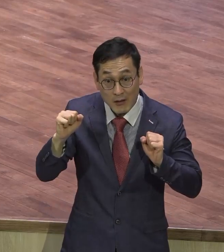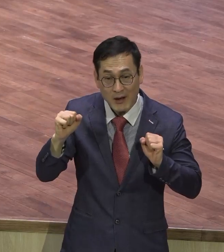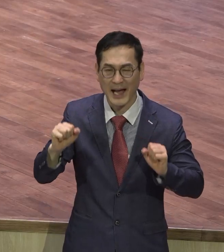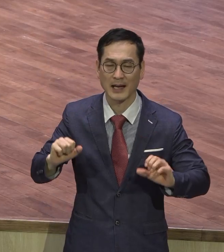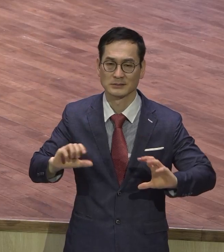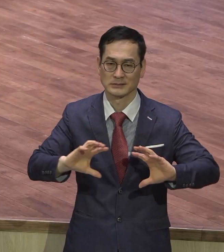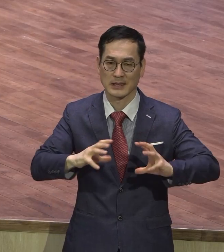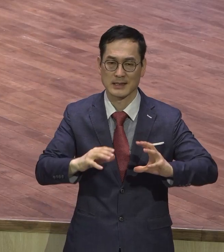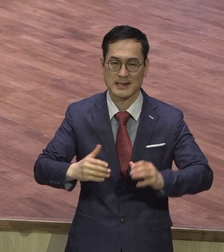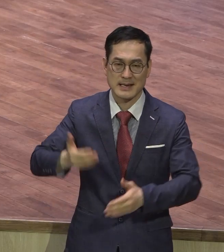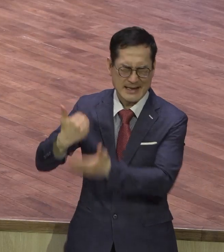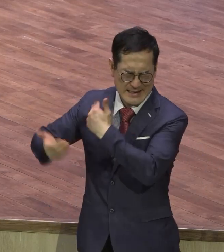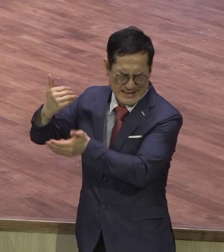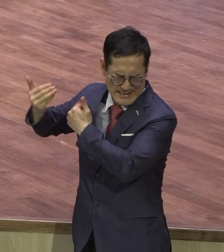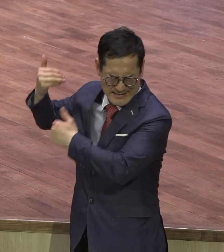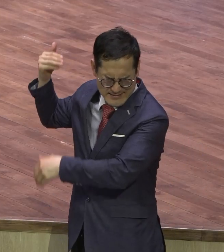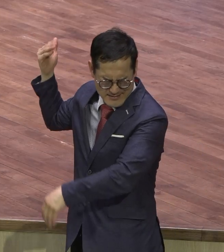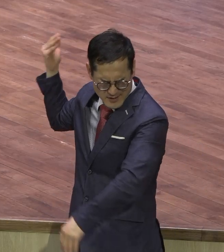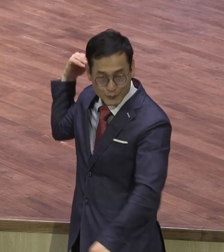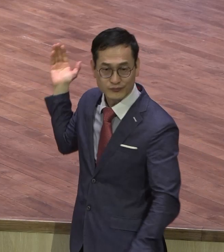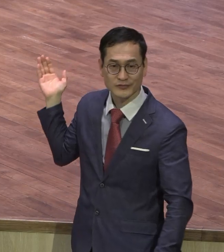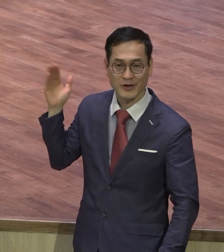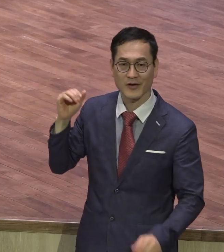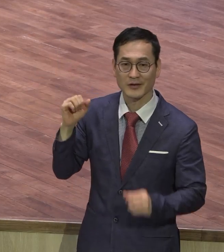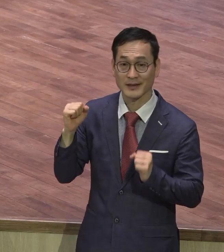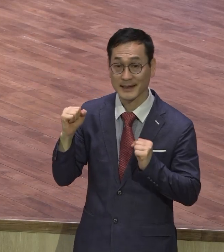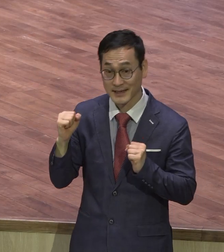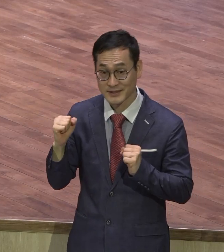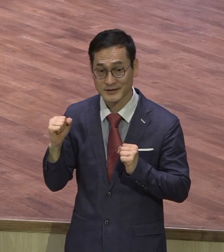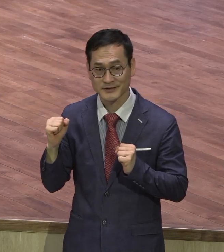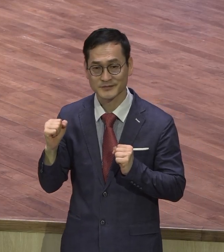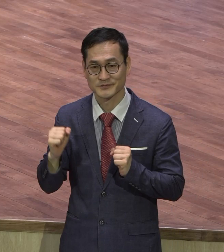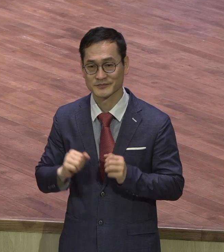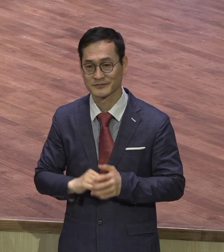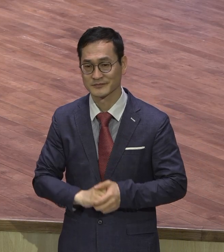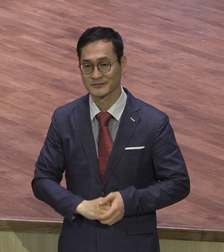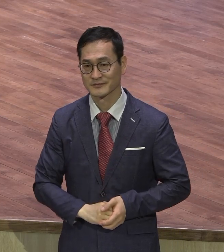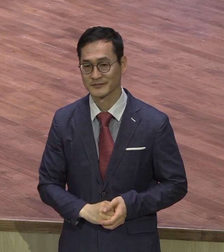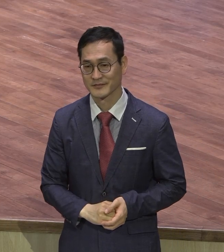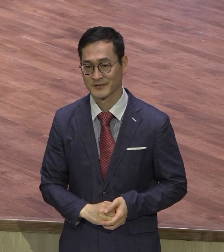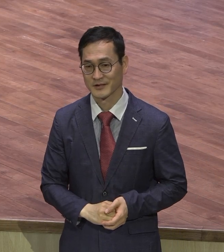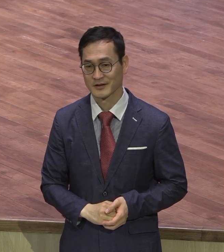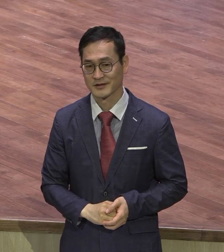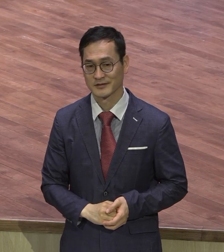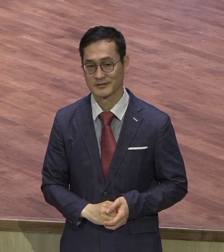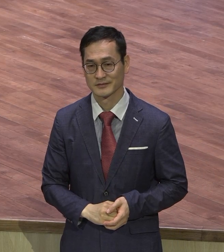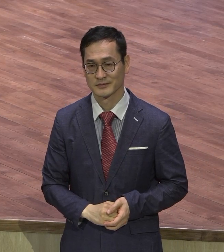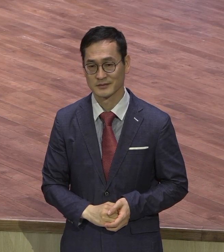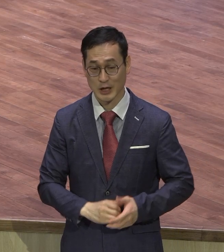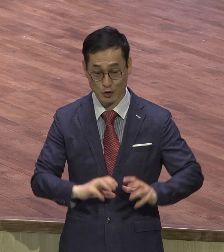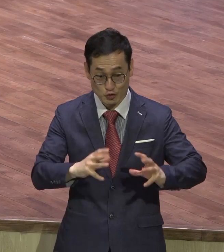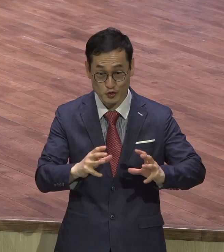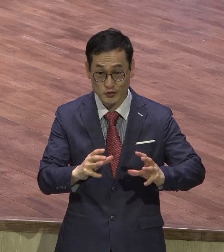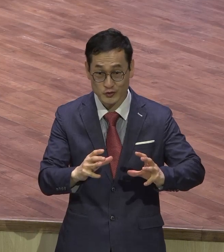억만 광년의 불들이, 이 별들이 많아요. 우리가 보는 계산하고는 계산이 안 돼요.